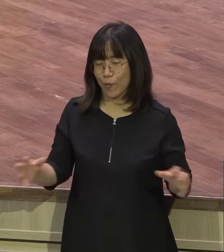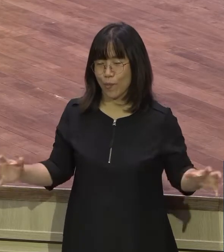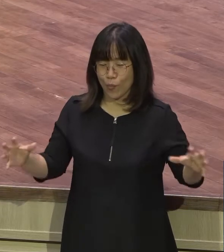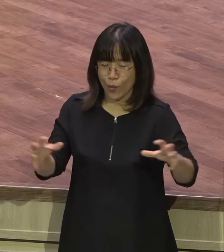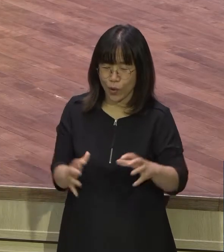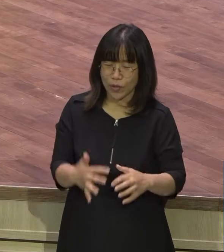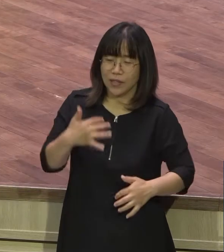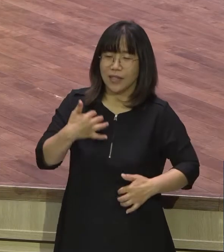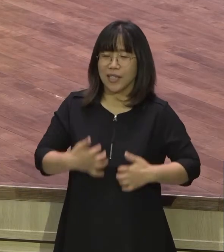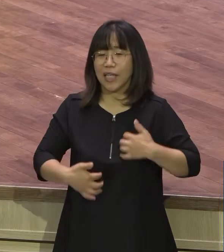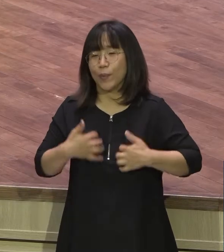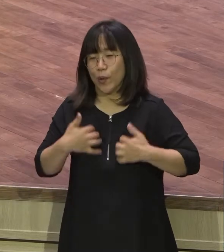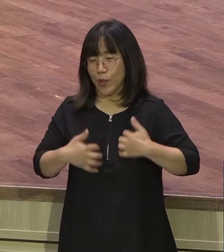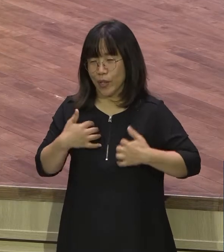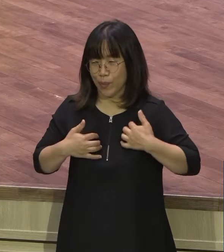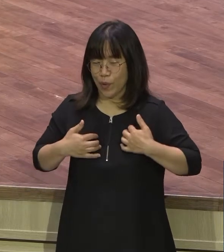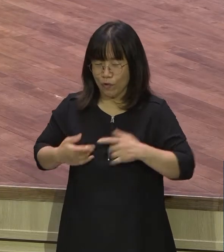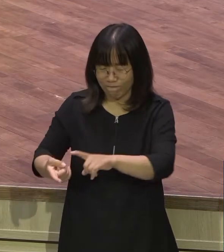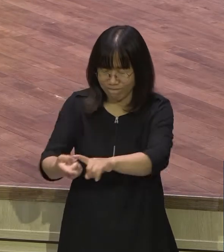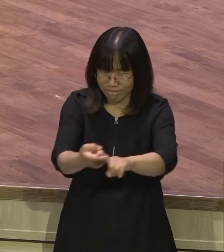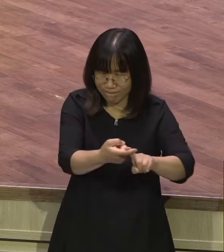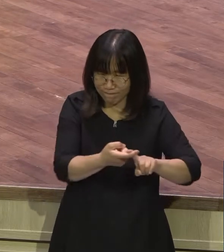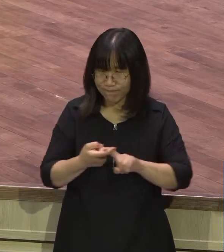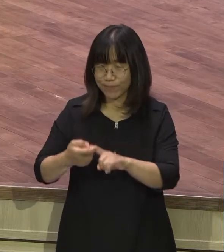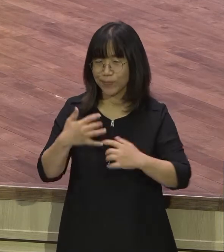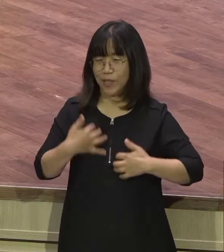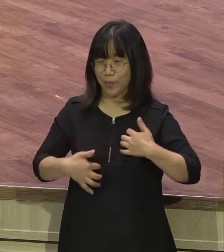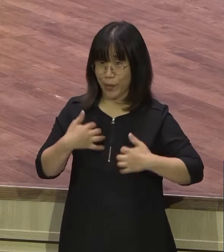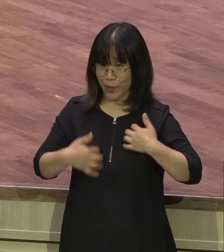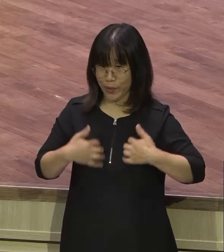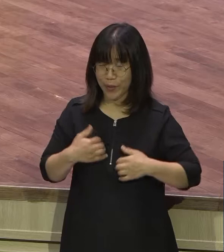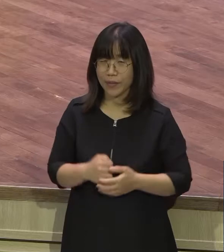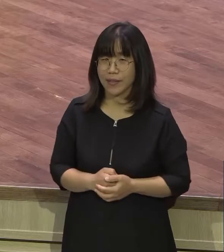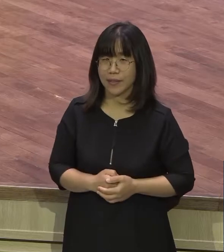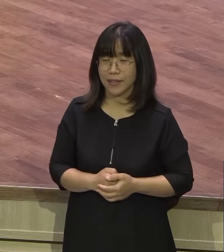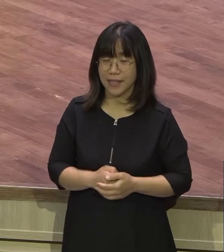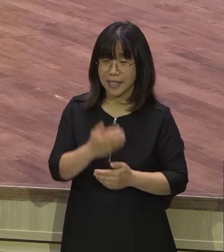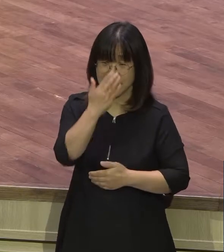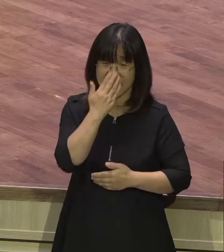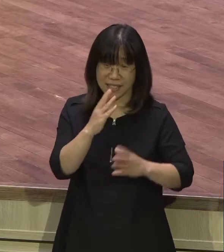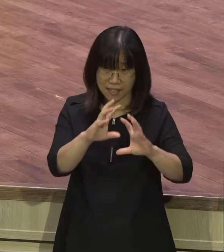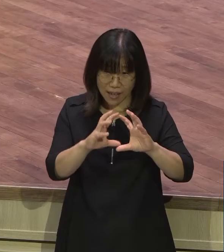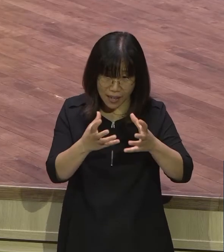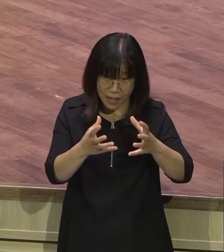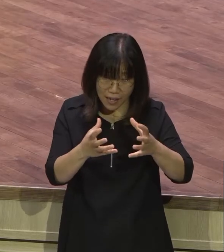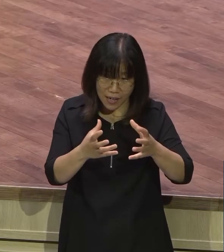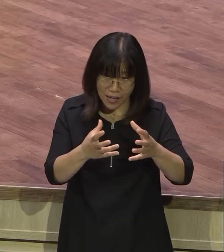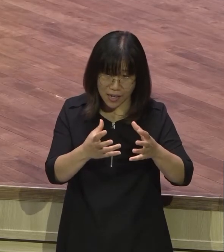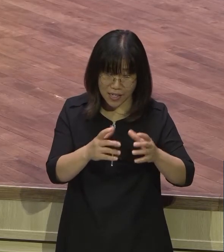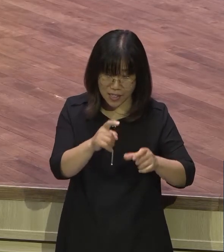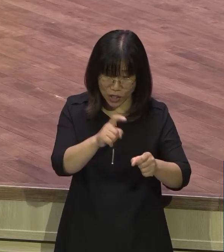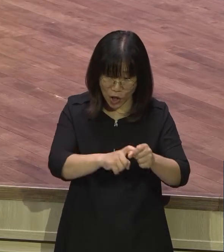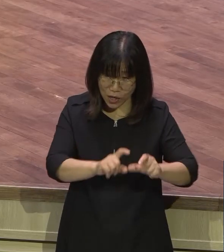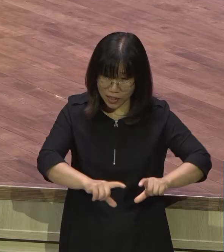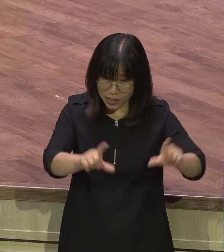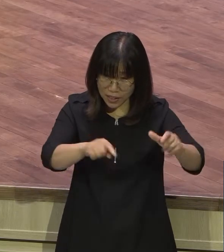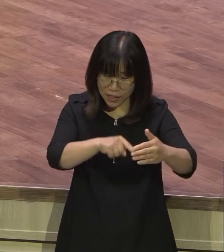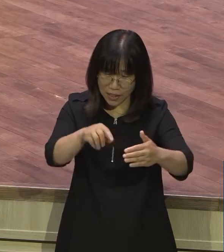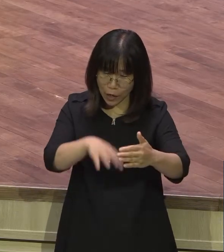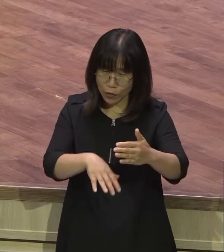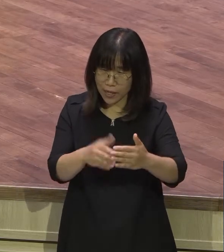기뻐하는 것 그게 축제잖아요 함께 모여서 기뻐 특히 이스라엘의 7대 절개 중 대표적인 3대